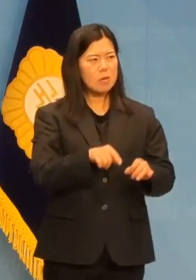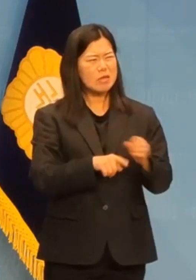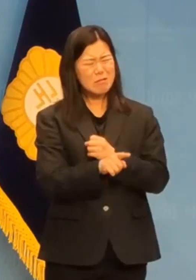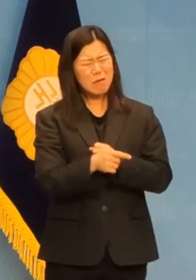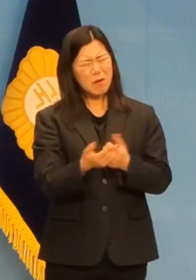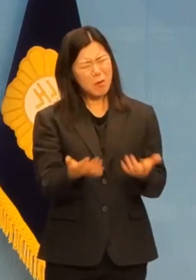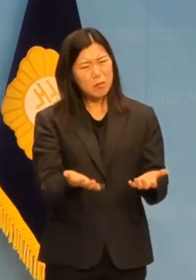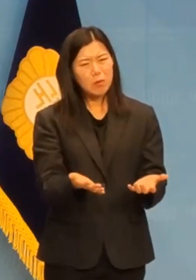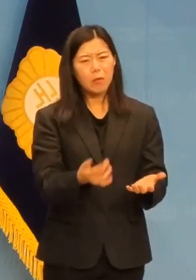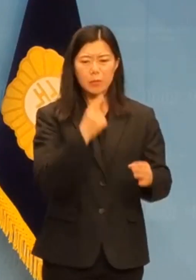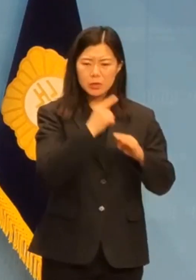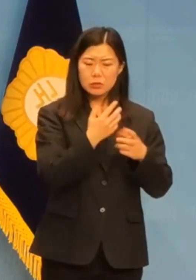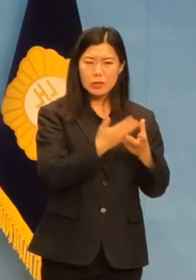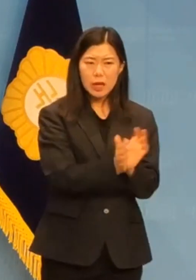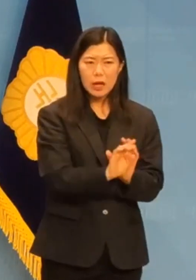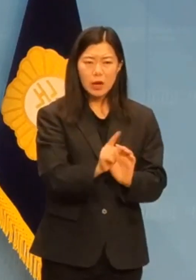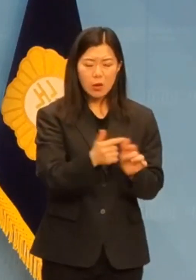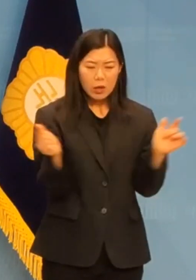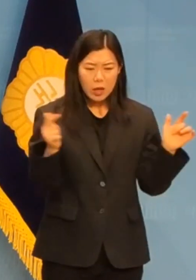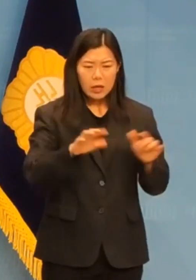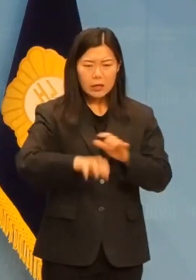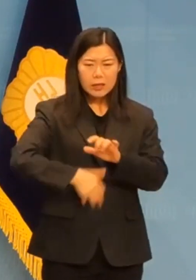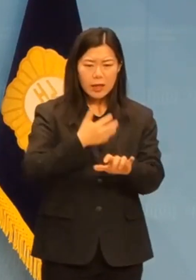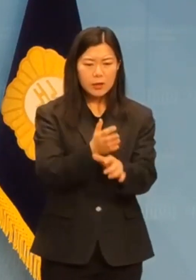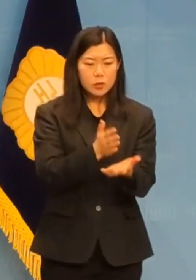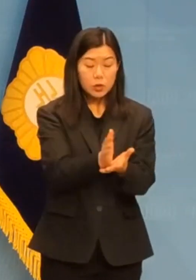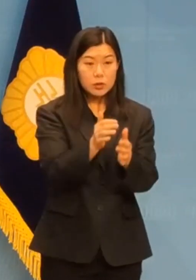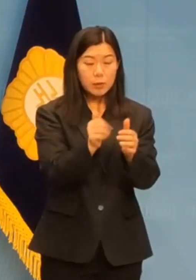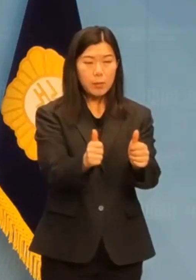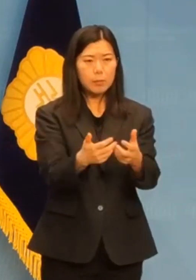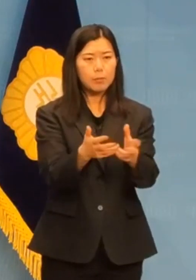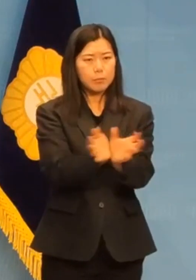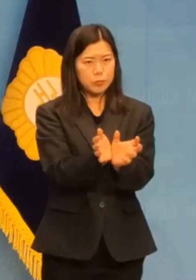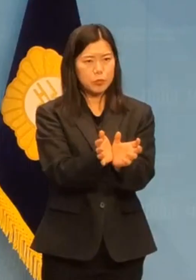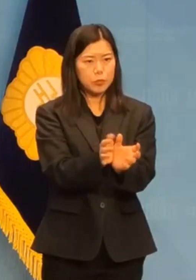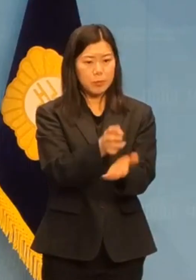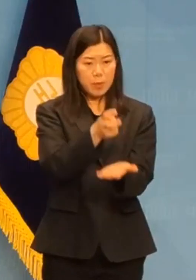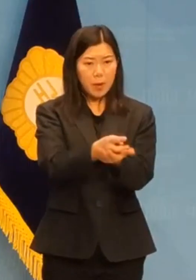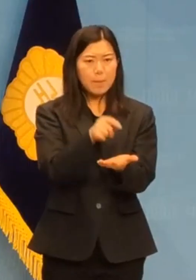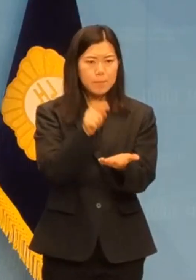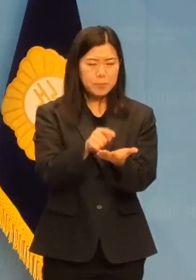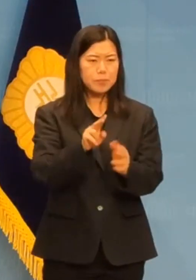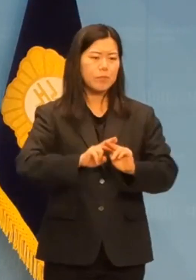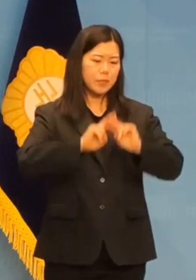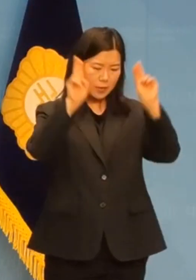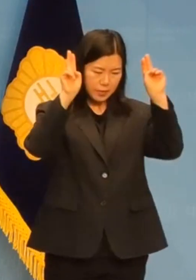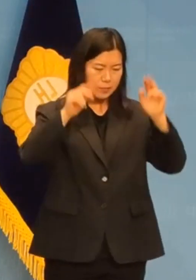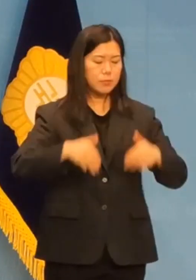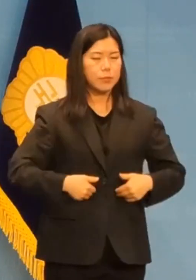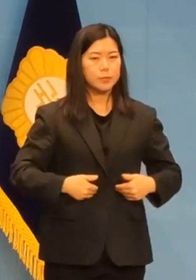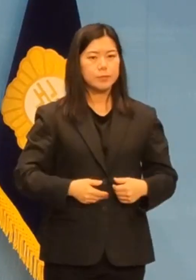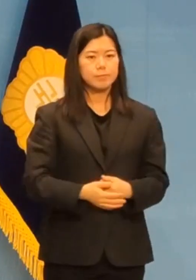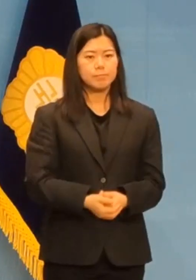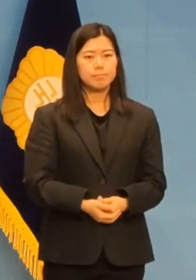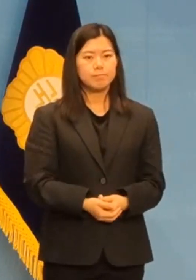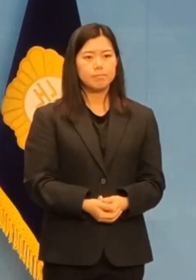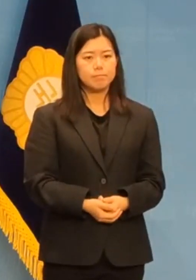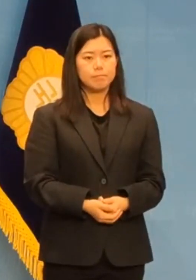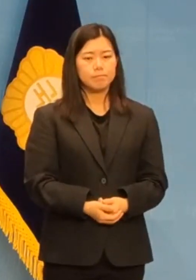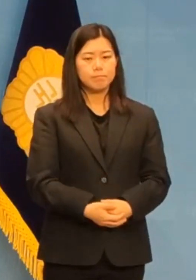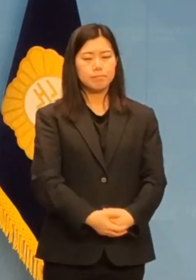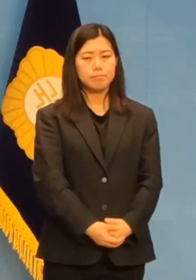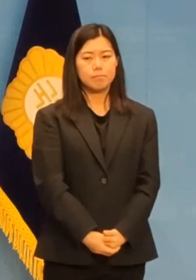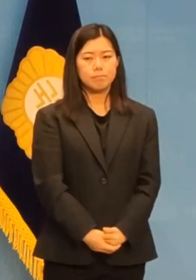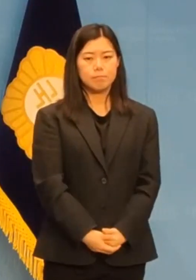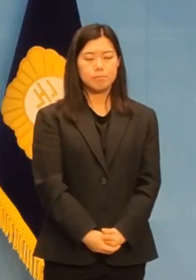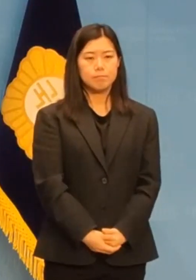없는 더불어민주당의 내란 전담 재판부 법안은 철회되어야 할 것입니다.